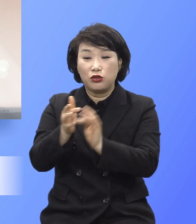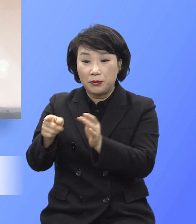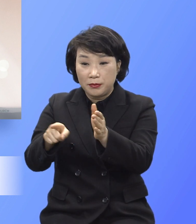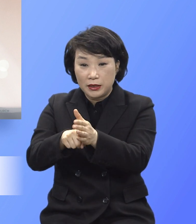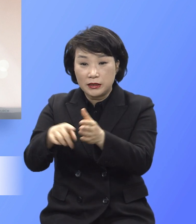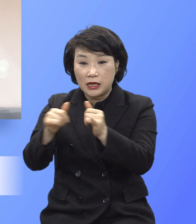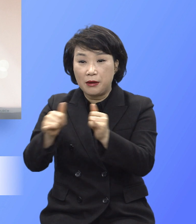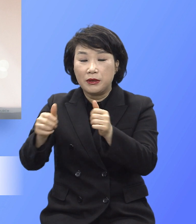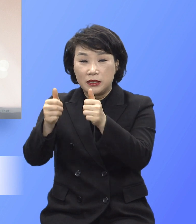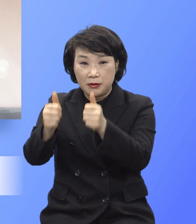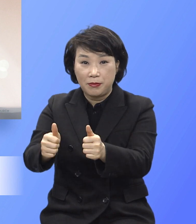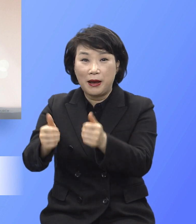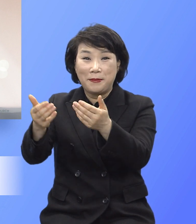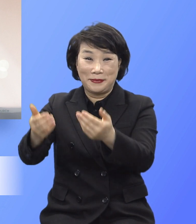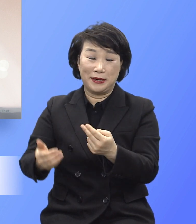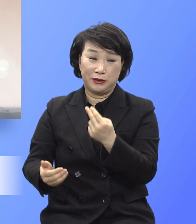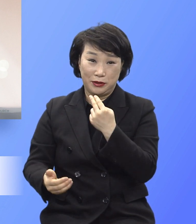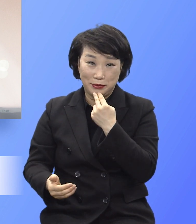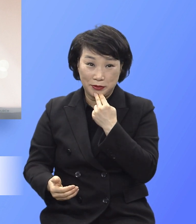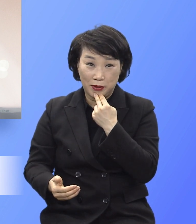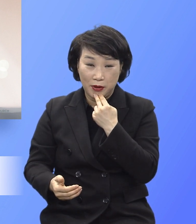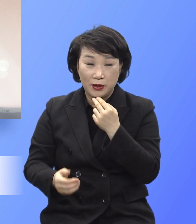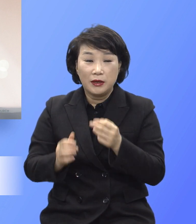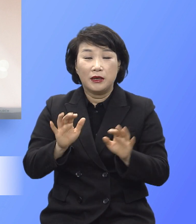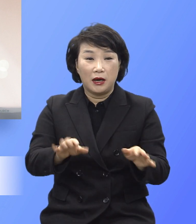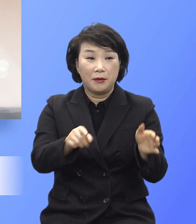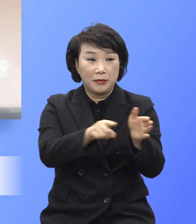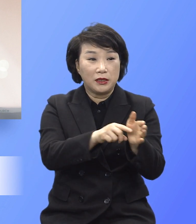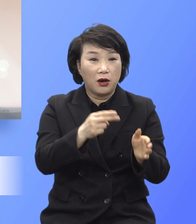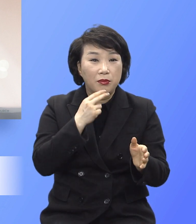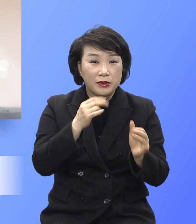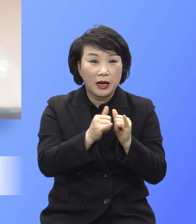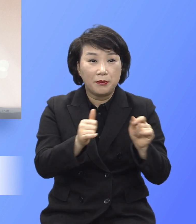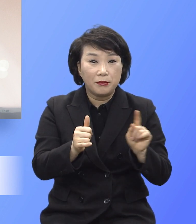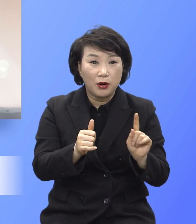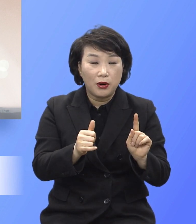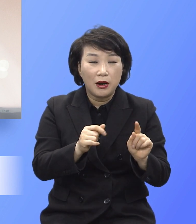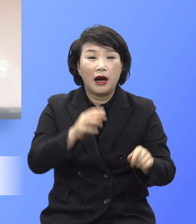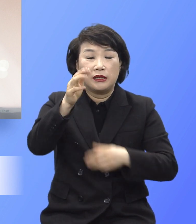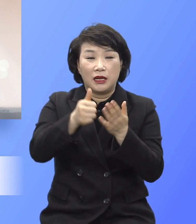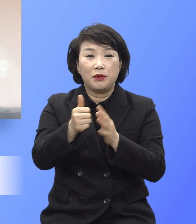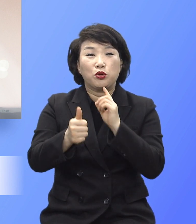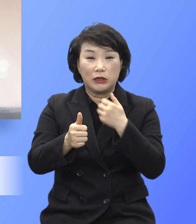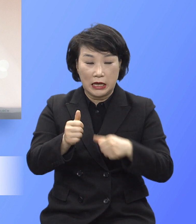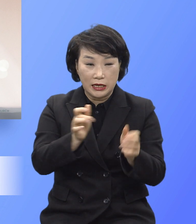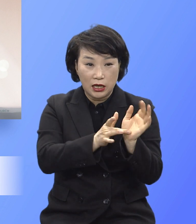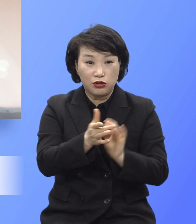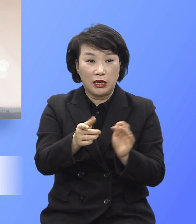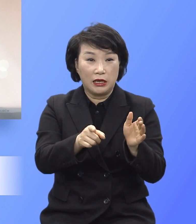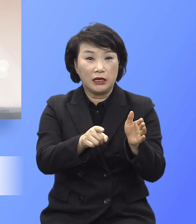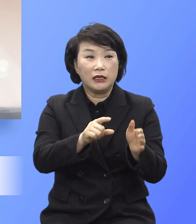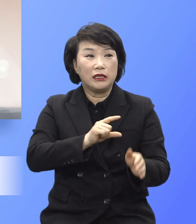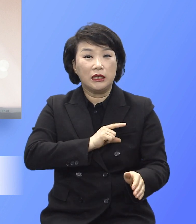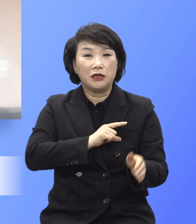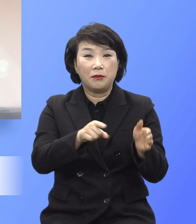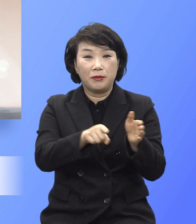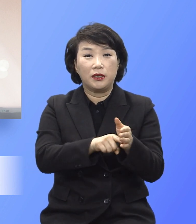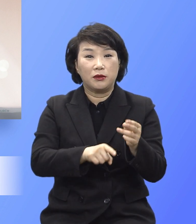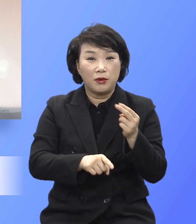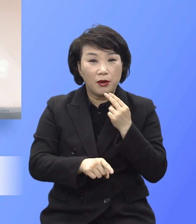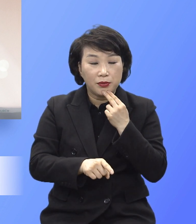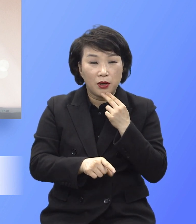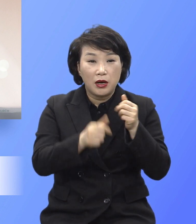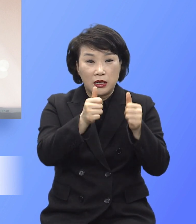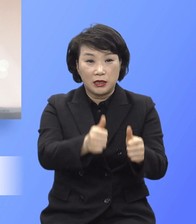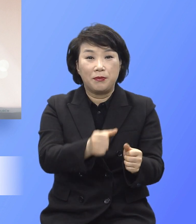믿는 자는 심판을 받지 아니하는 것이요 믿지 아니하는 자는 하나님의 독생자의 이름을 믿지